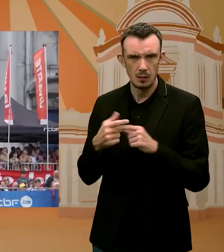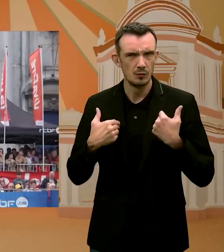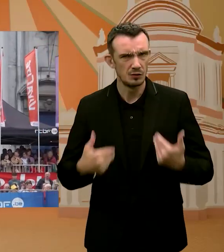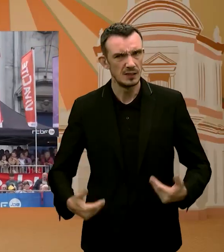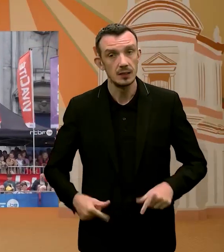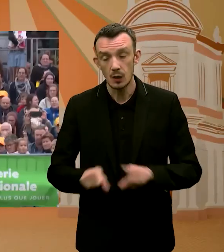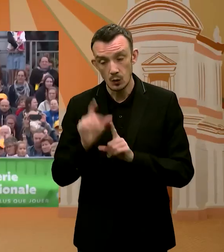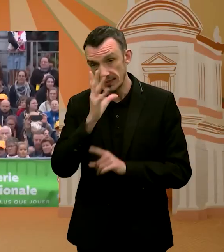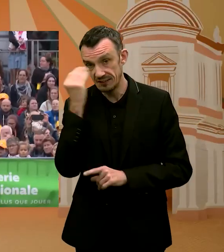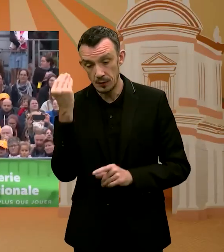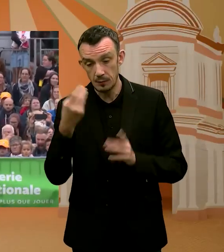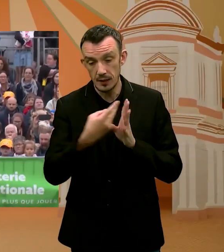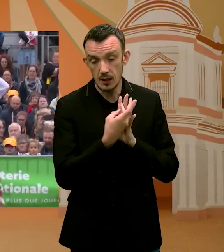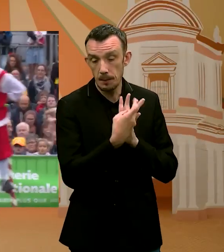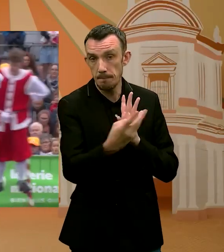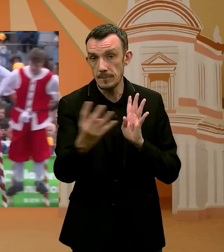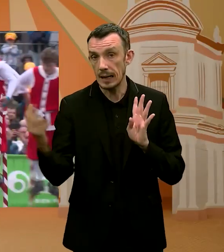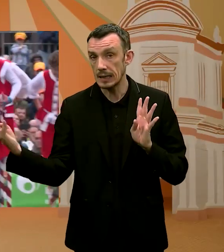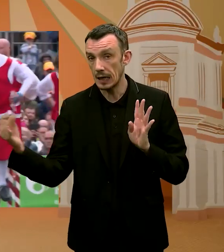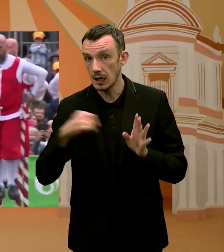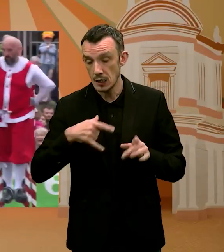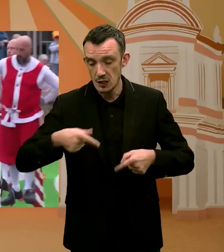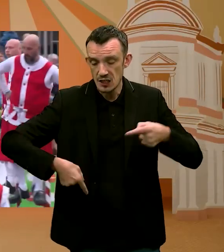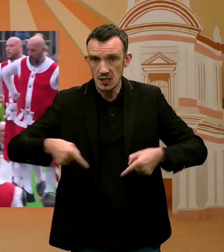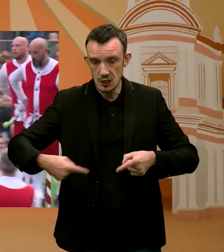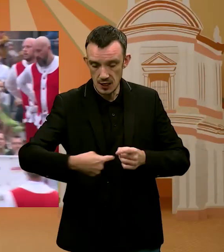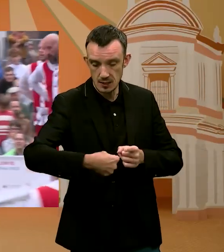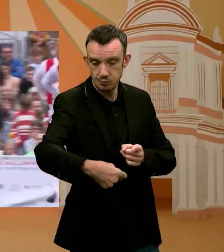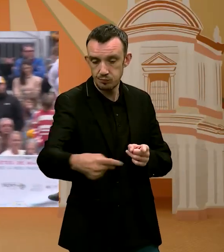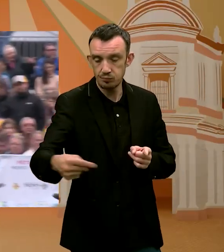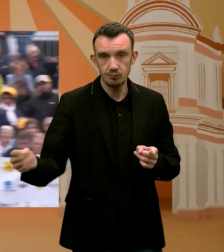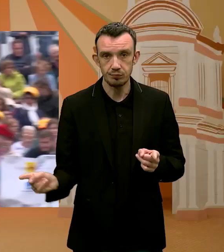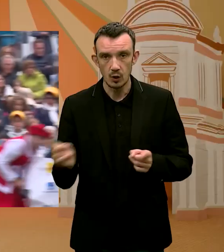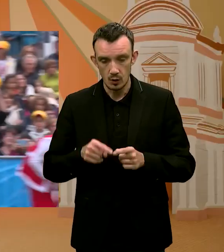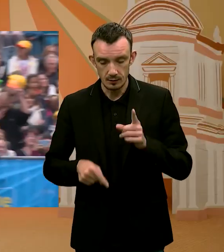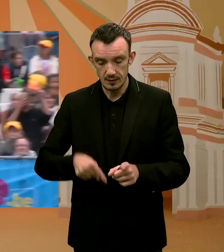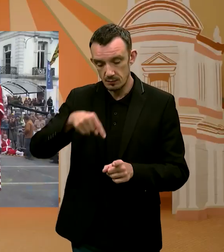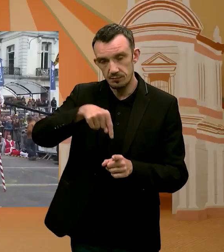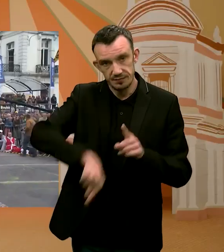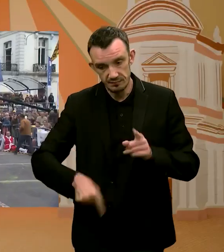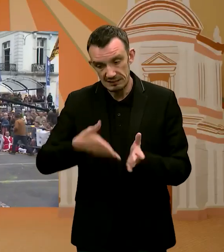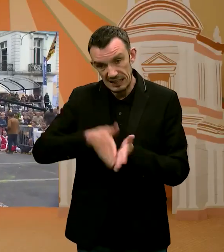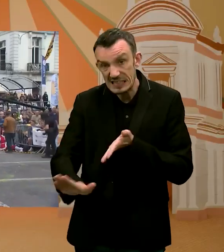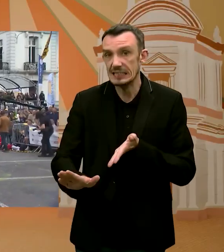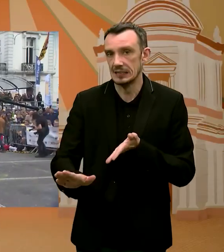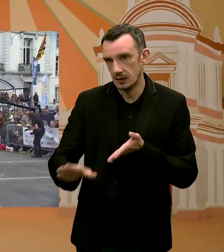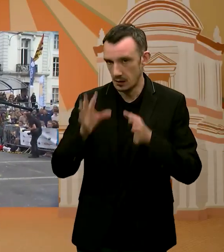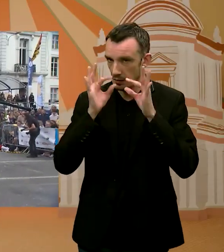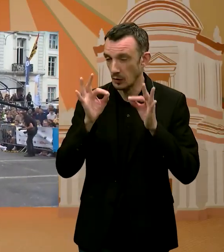les échasses au sol, ça peut être aussi un potentiel danger. Et ce serait quand même bête de tomber à cause des échasses. Oui, ça c'est quelque chose à